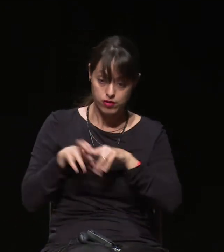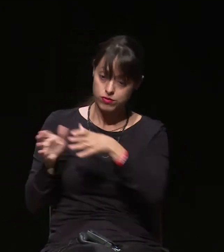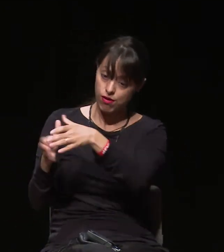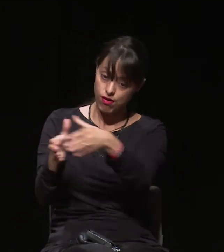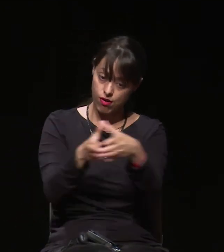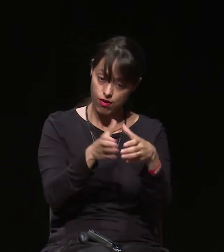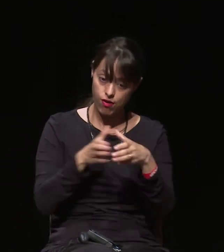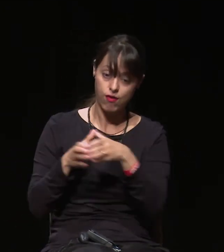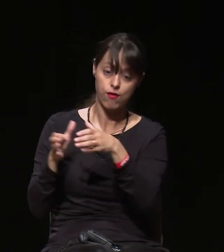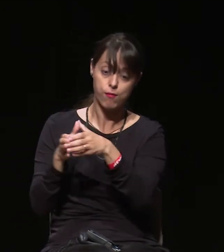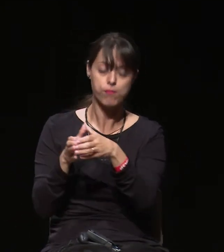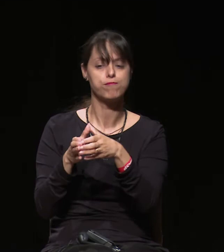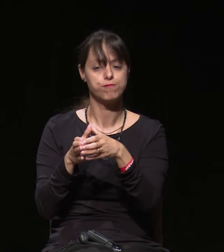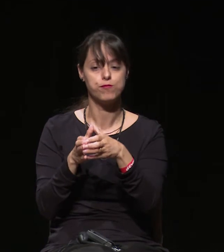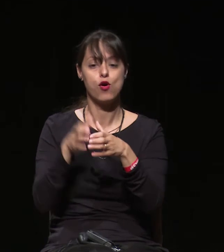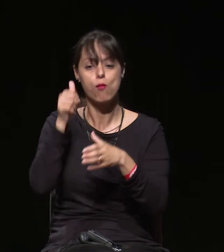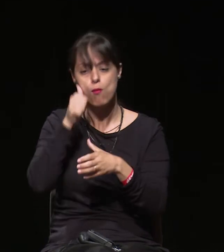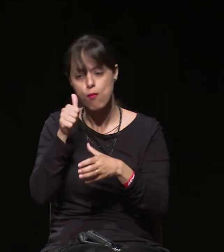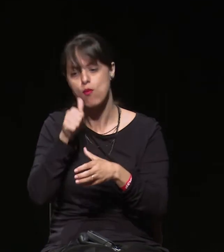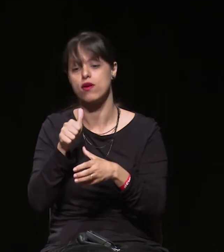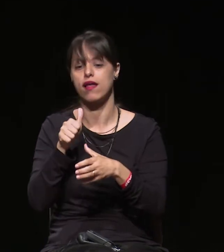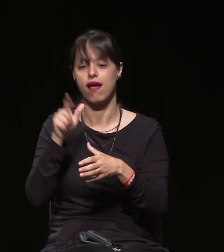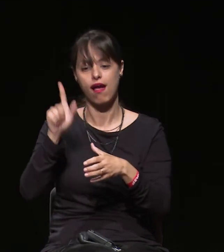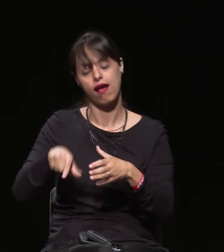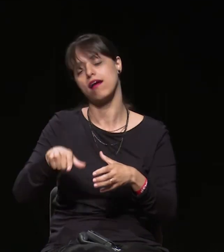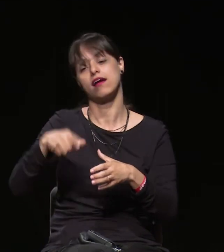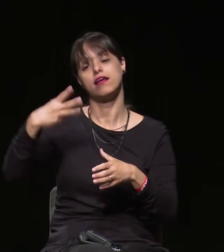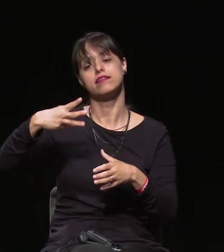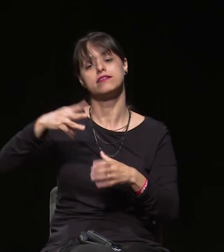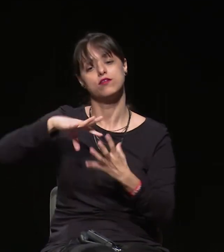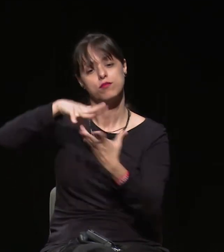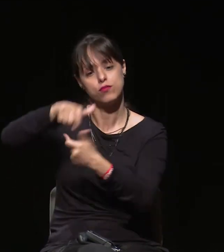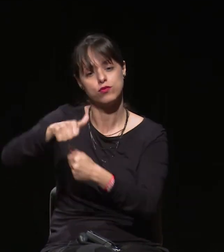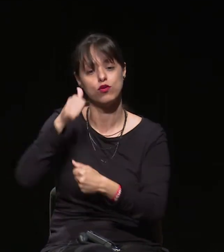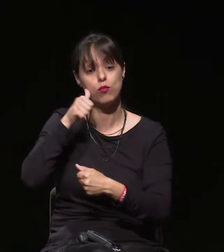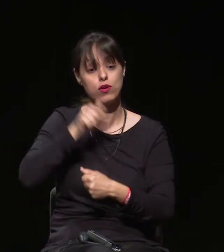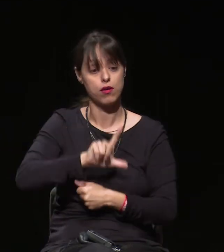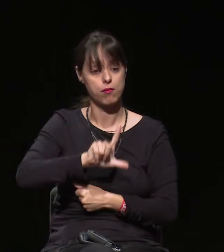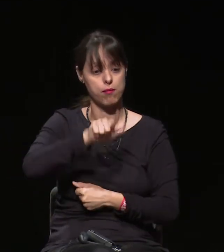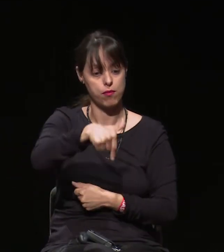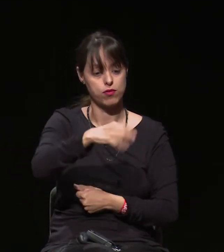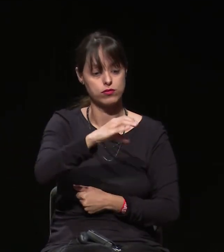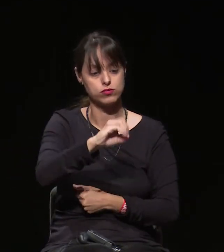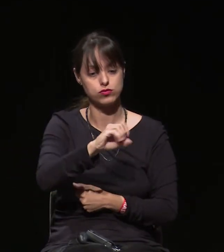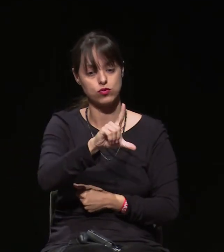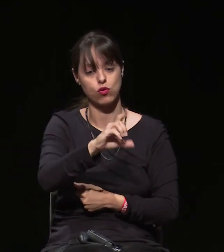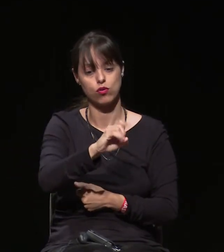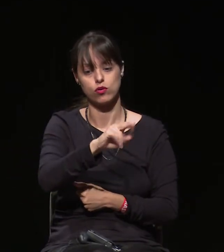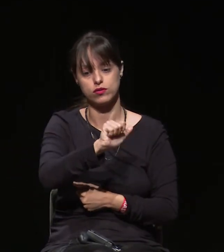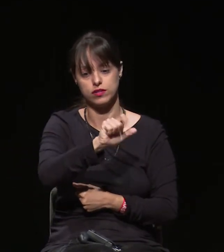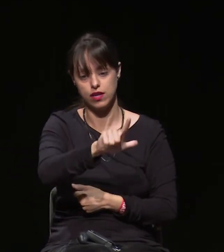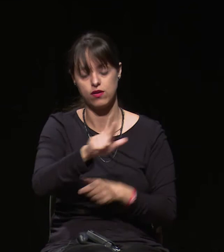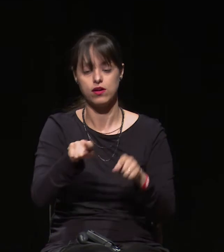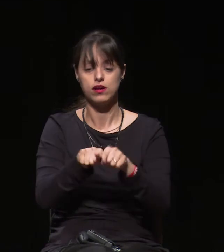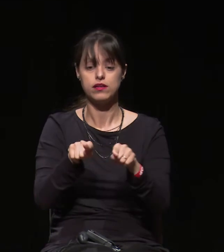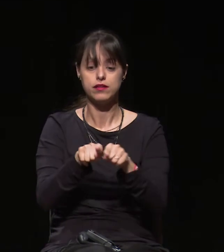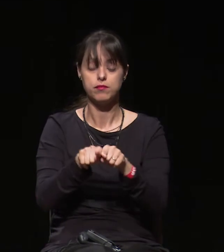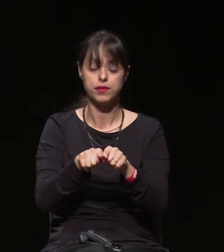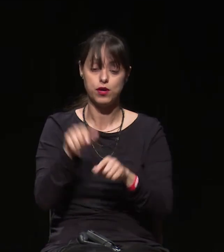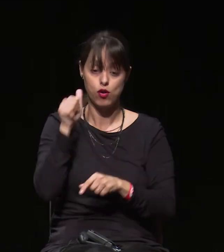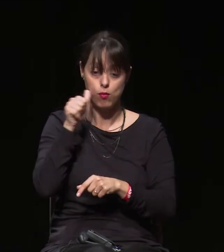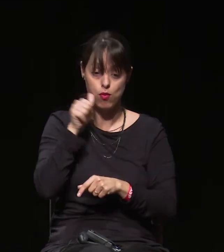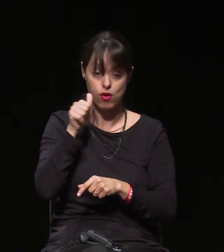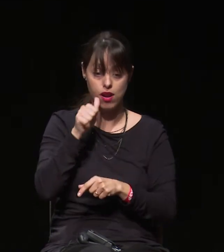pensamento pós-colonial, mulheres do terceiro mundo e feministas transnacionais têm exigido uma atenção